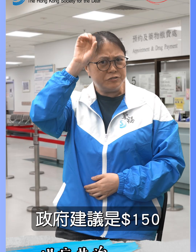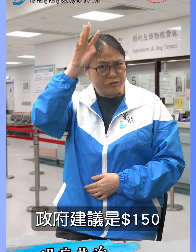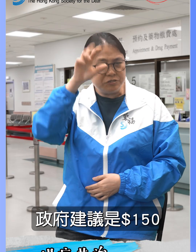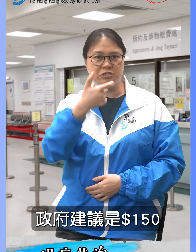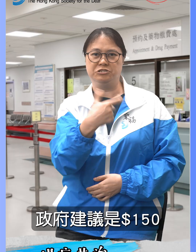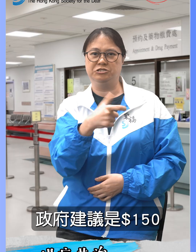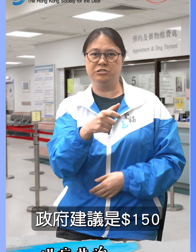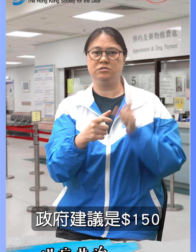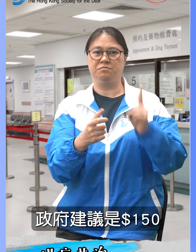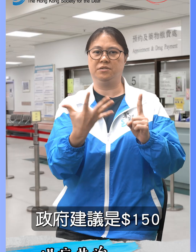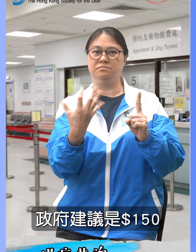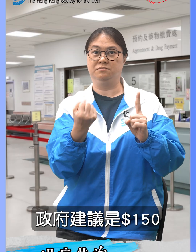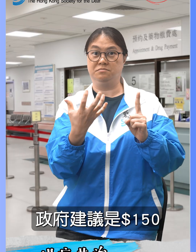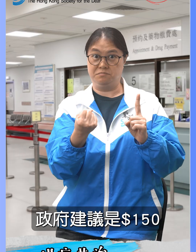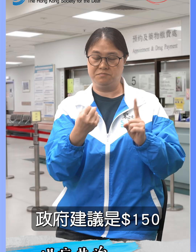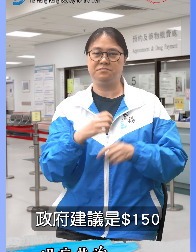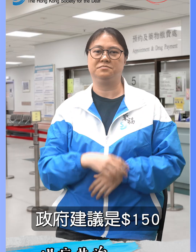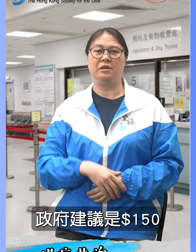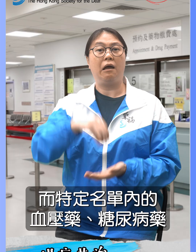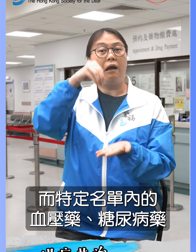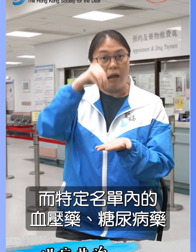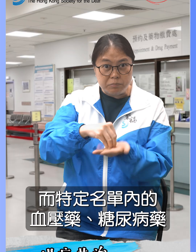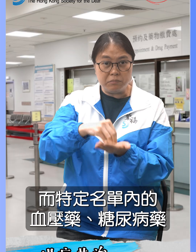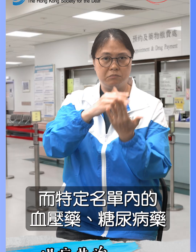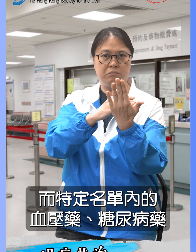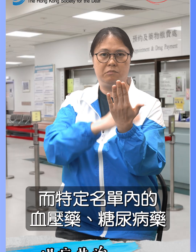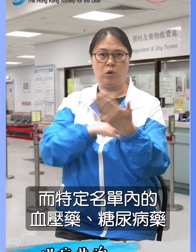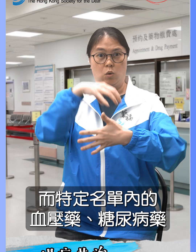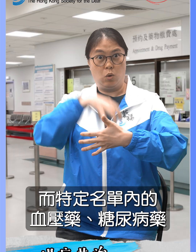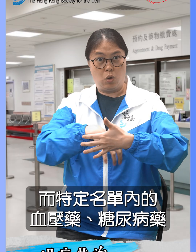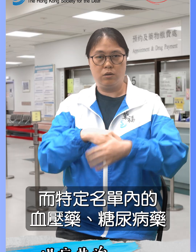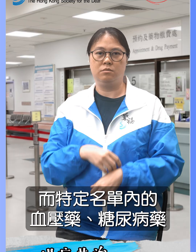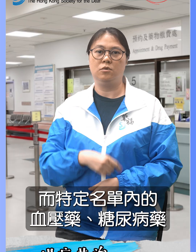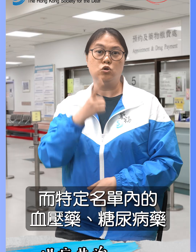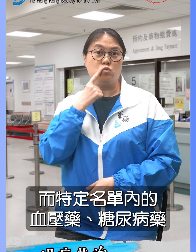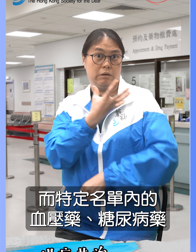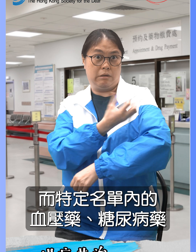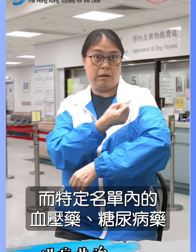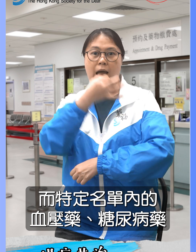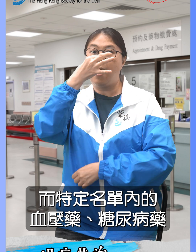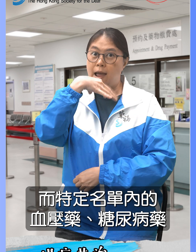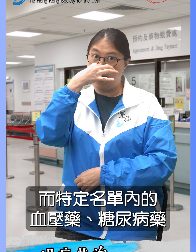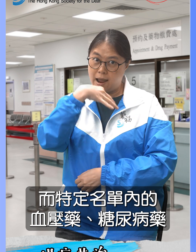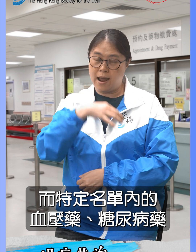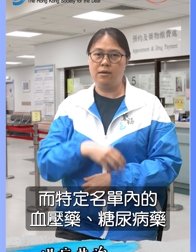議係150蚊，而特定名單內嘅血壓藥、糖尿病